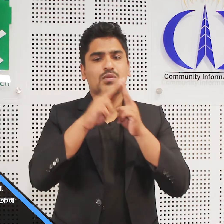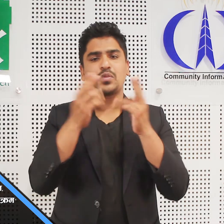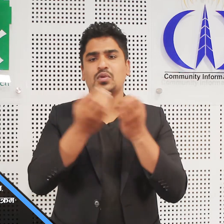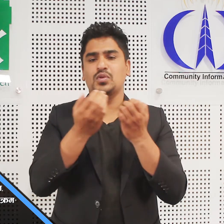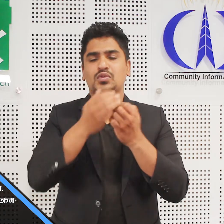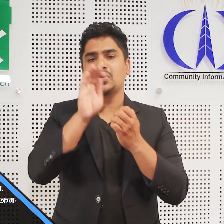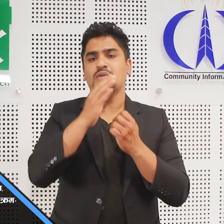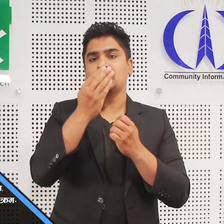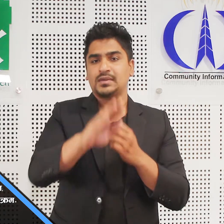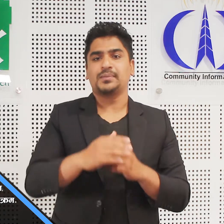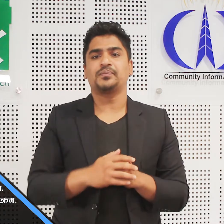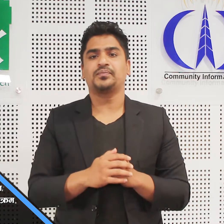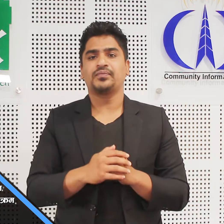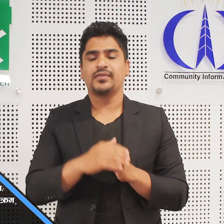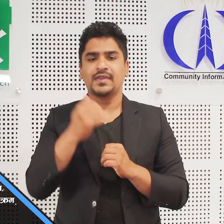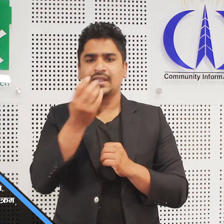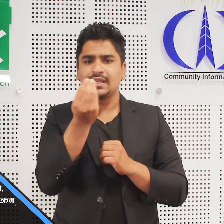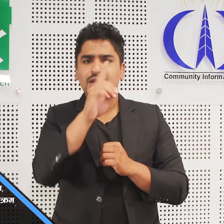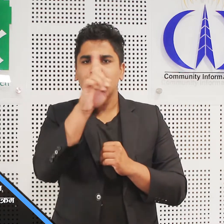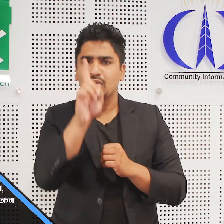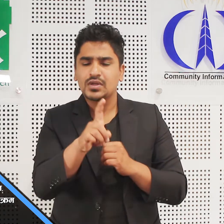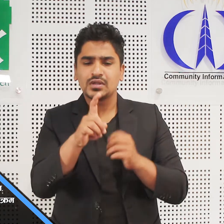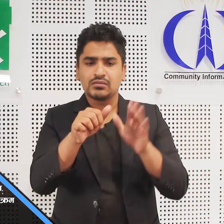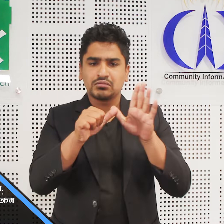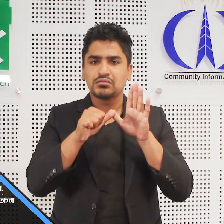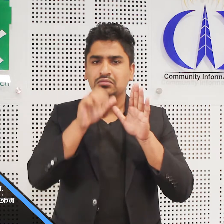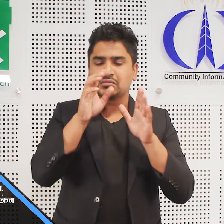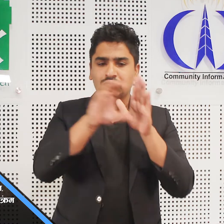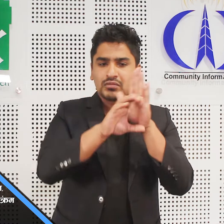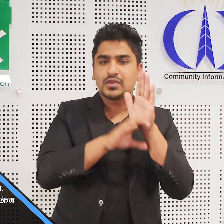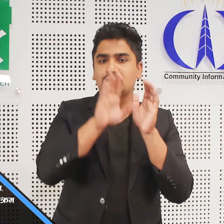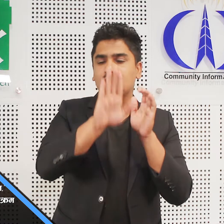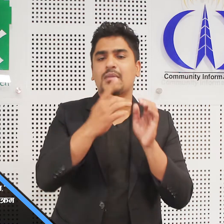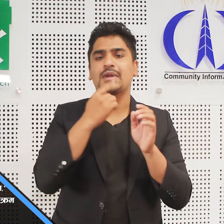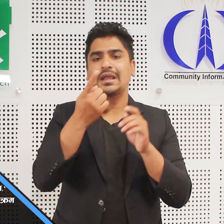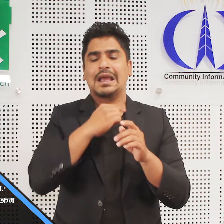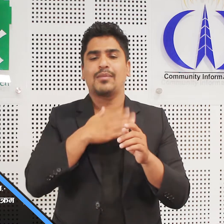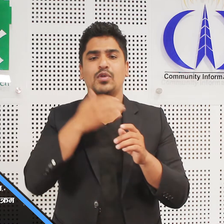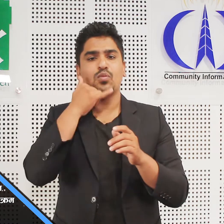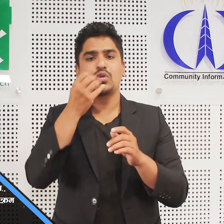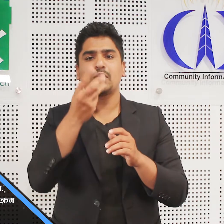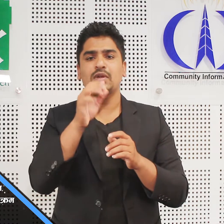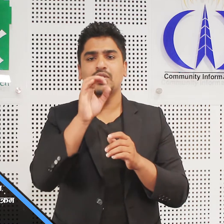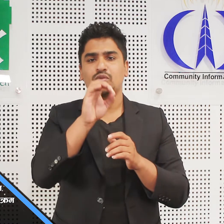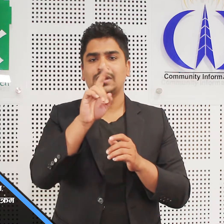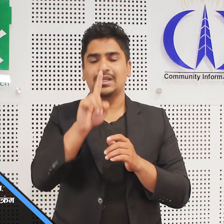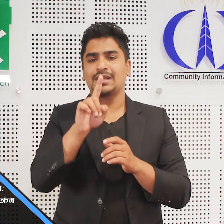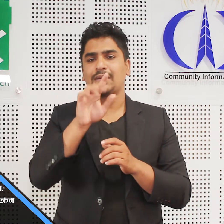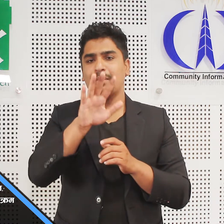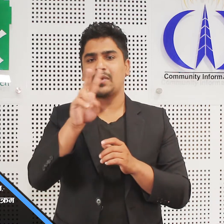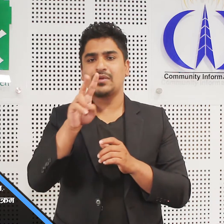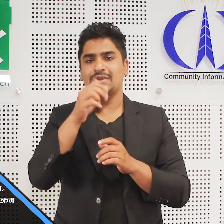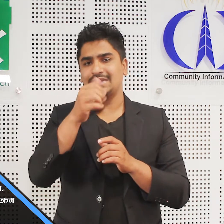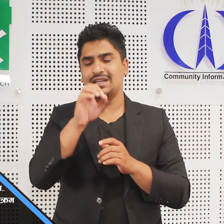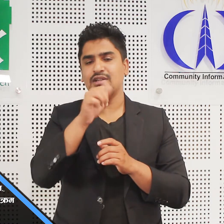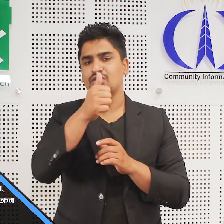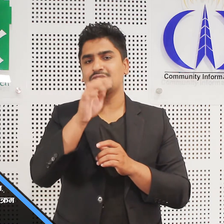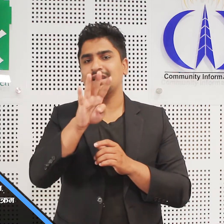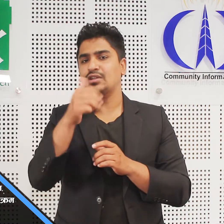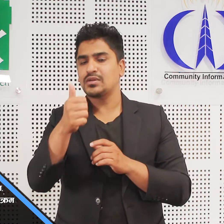भन्न, जान्न, बुझ्न अथवा समस्या सुनाउन मन छ भने हामीलाई सम्पर्क गर्न सक्नुहुनेछ। केही प्रश्न, प्रतिक्रिया र